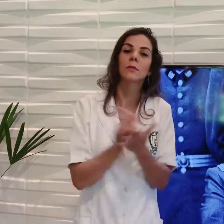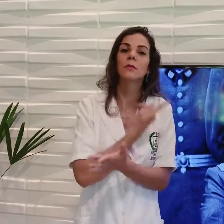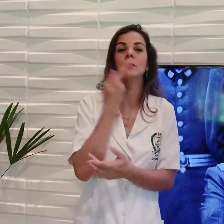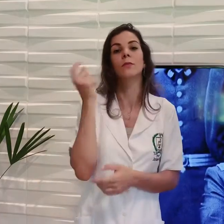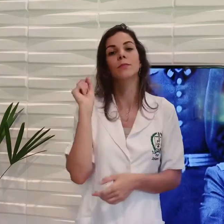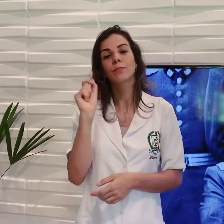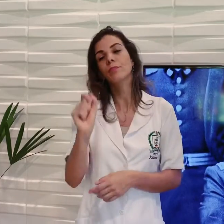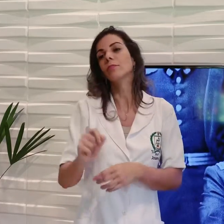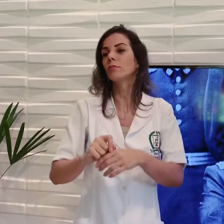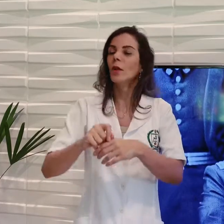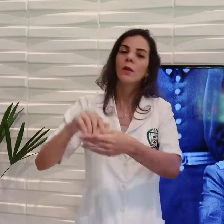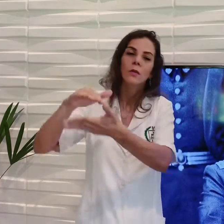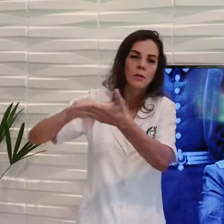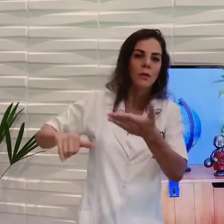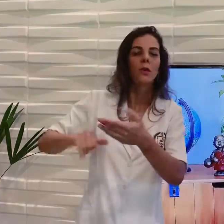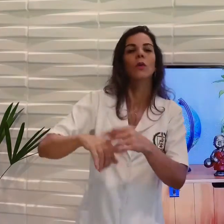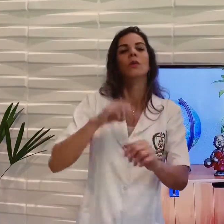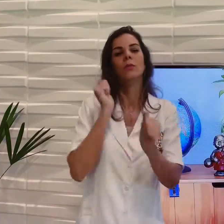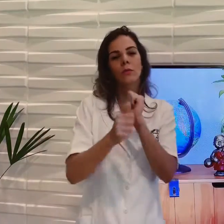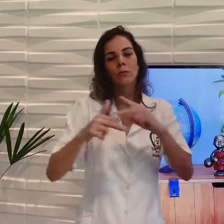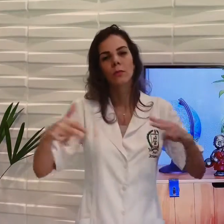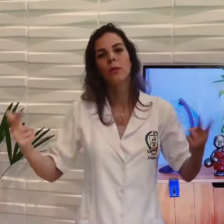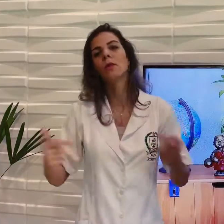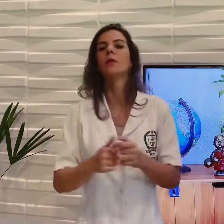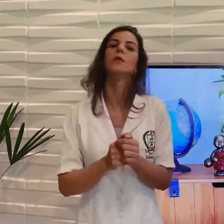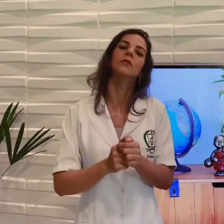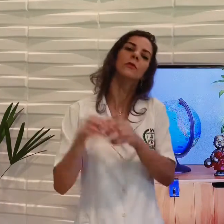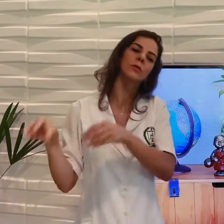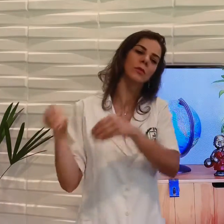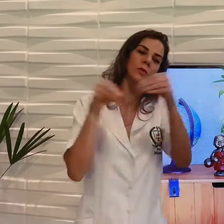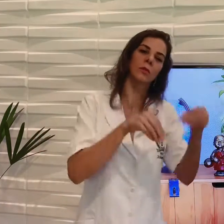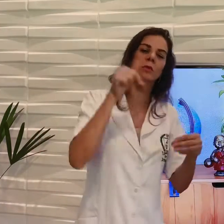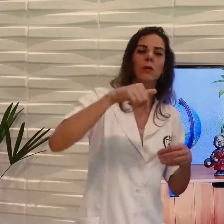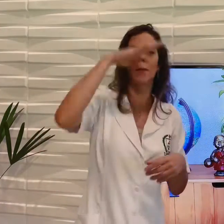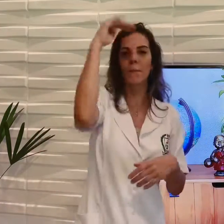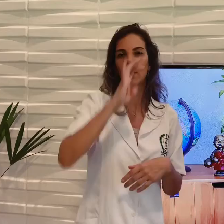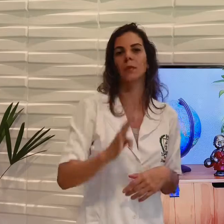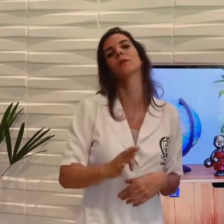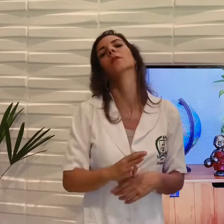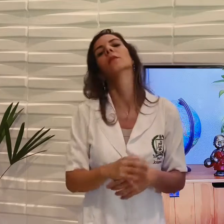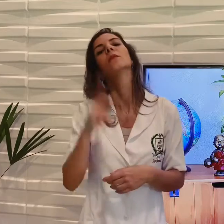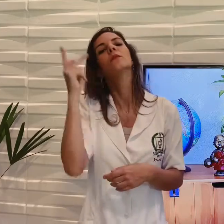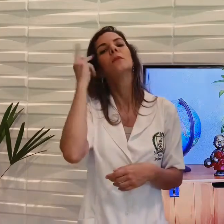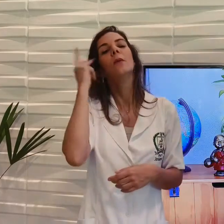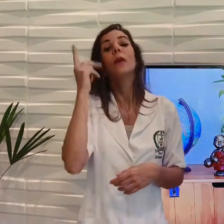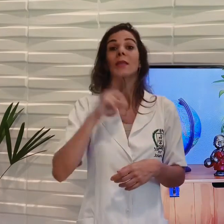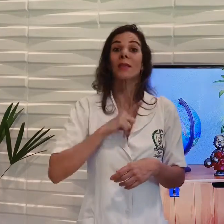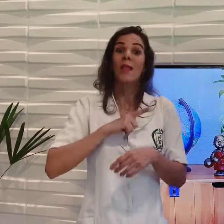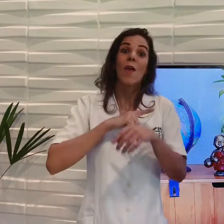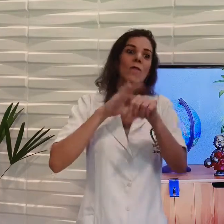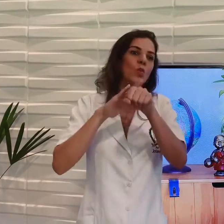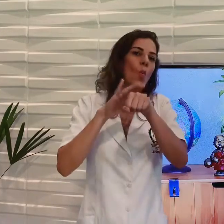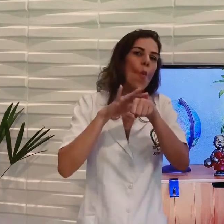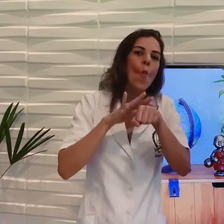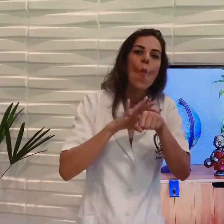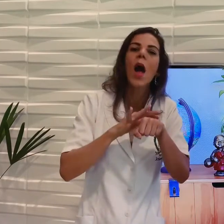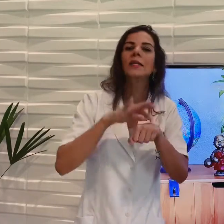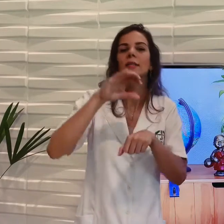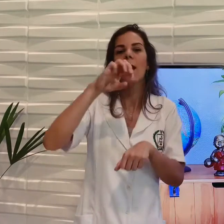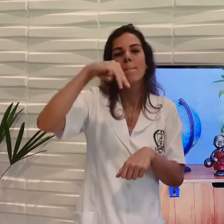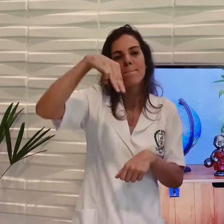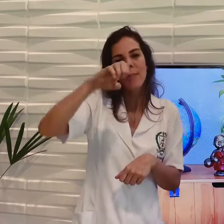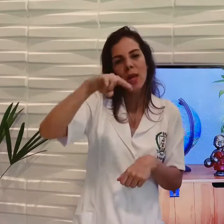Pan-Americanos de lá e trouxeram para São Paulo, aqui no Brasil. O problema é que São Paulo passou por um surto de meningite muito forte, então tiraram também os